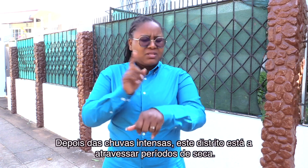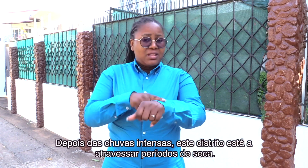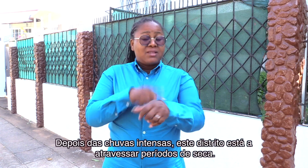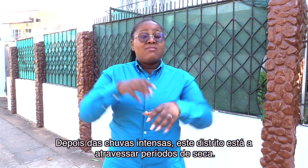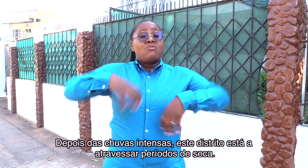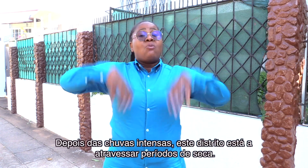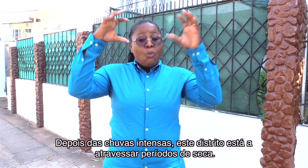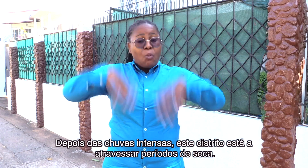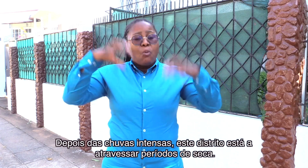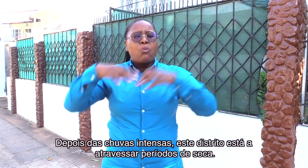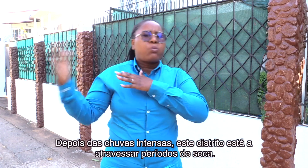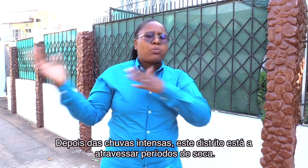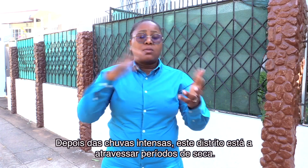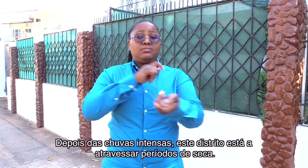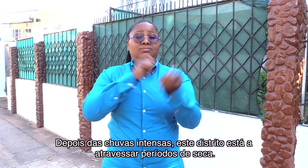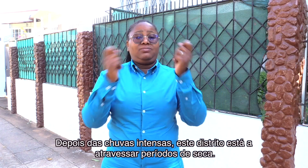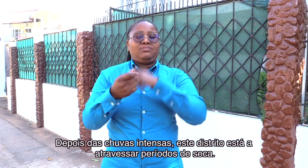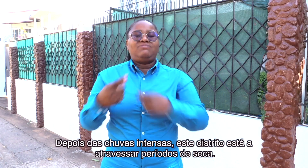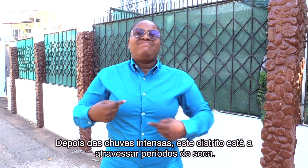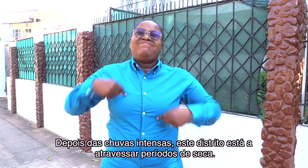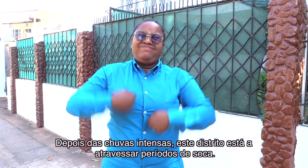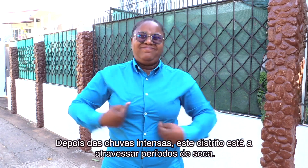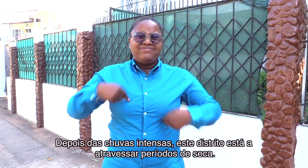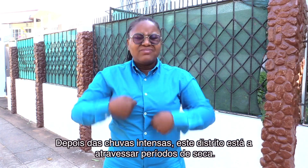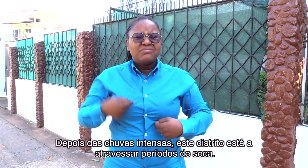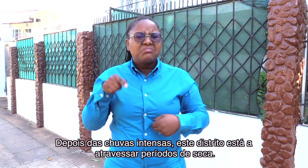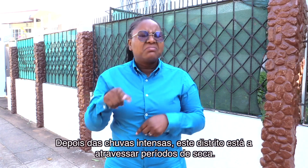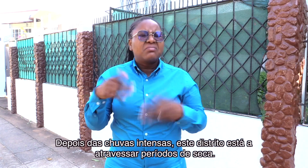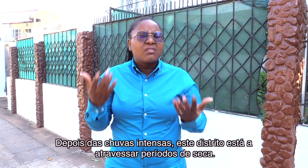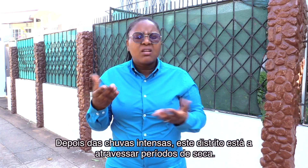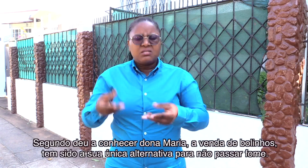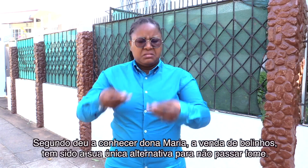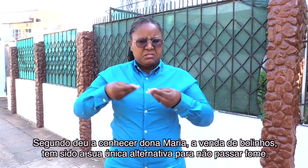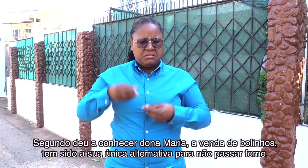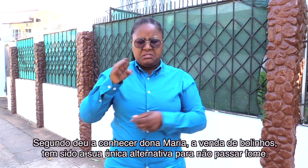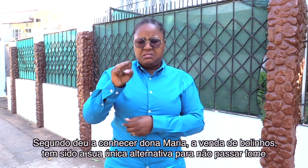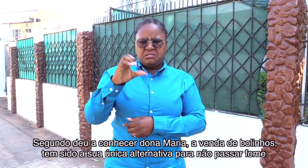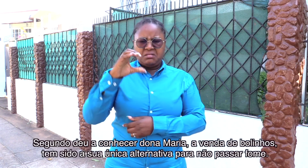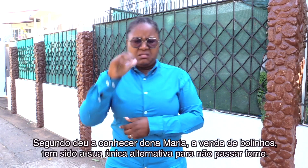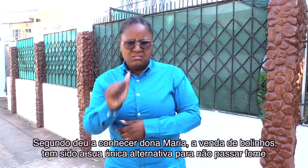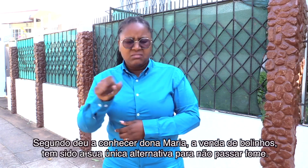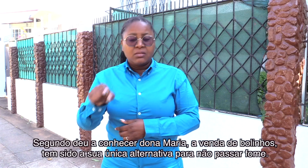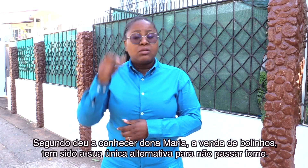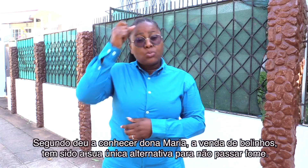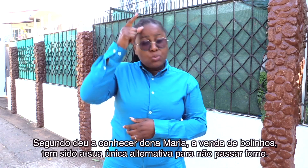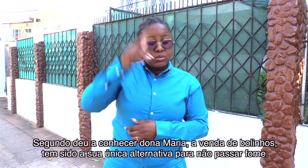Depois das chuvas intensas, este distrito está a atravessar períodos de seca. Segundo deu a conhecer Dona Maria, a venda